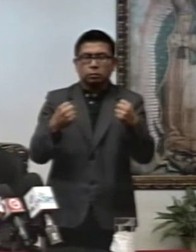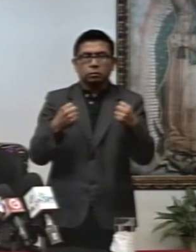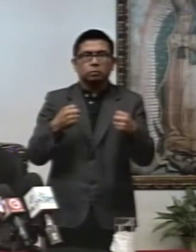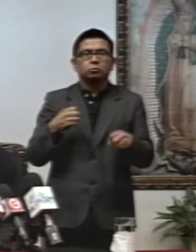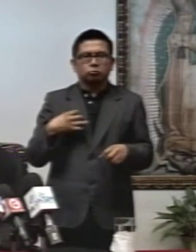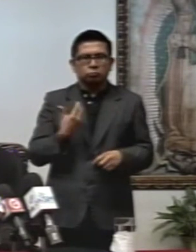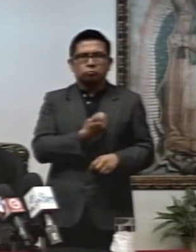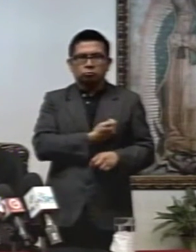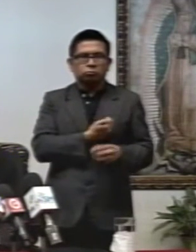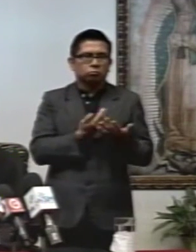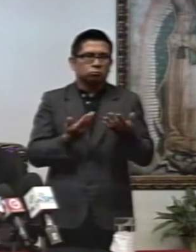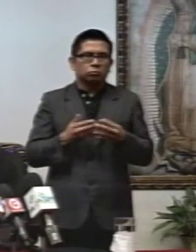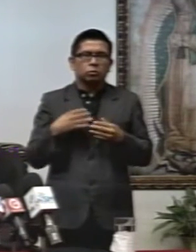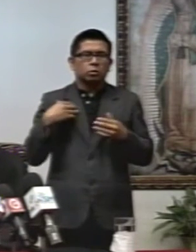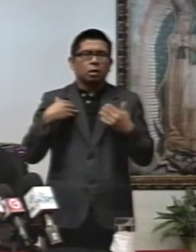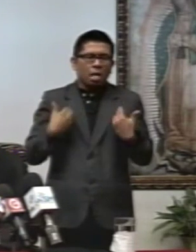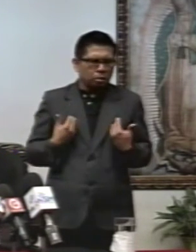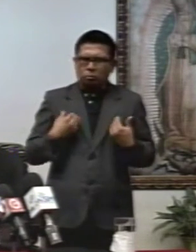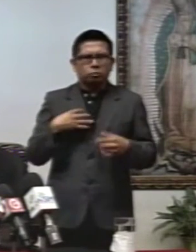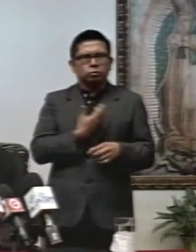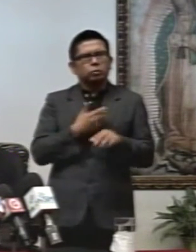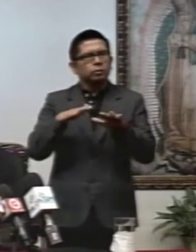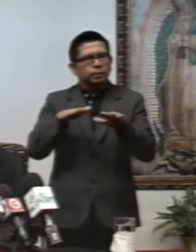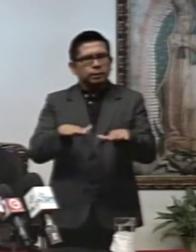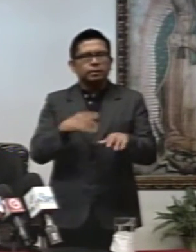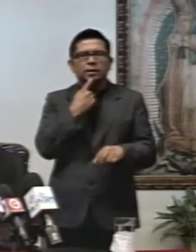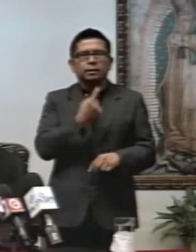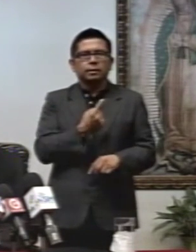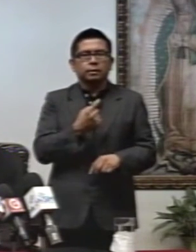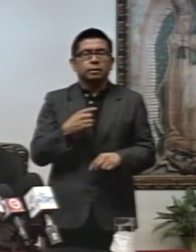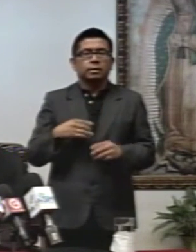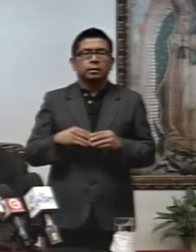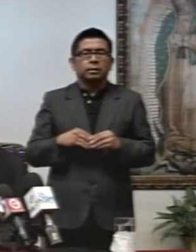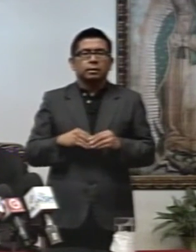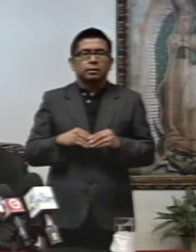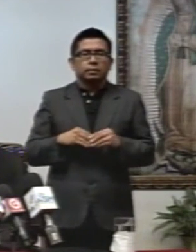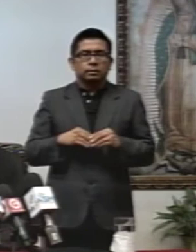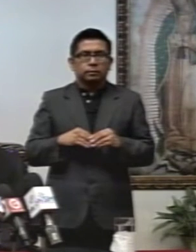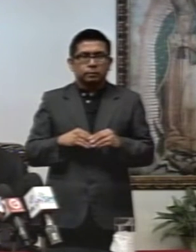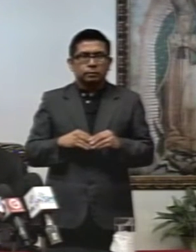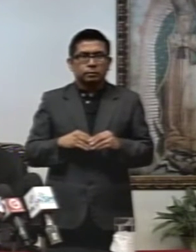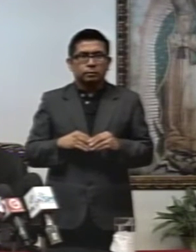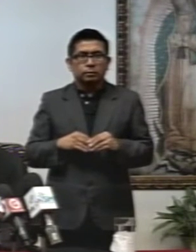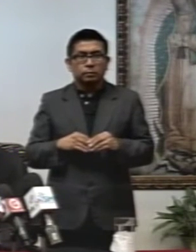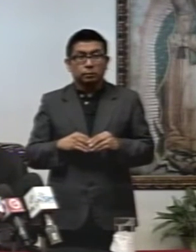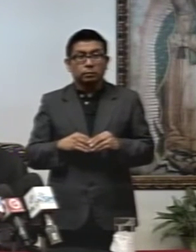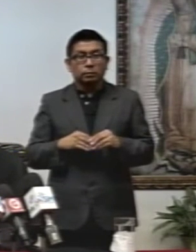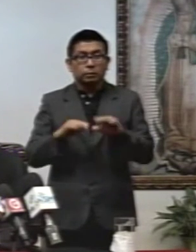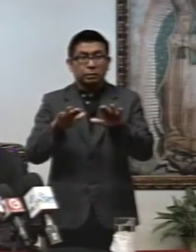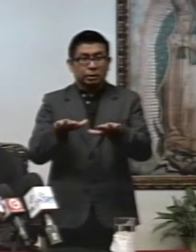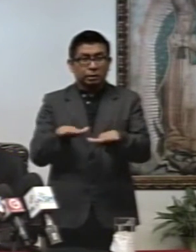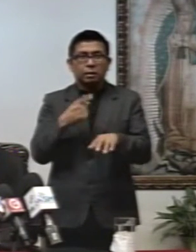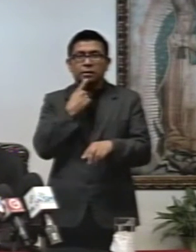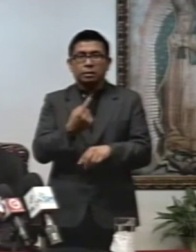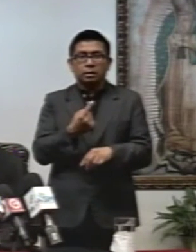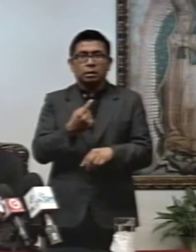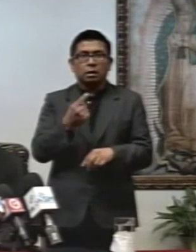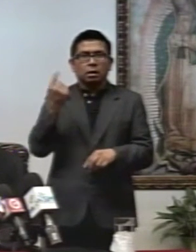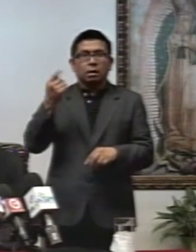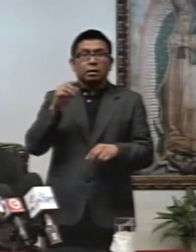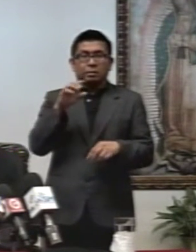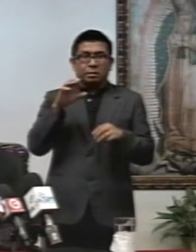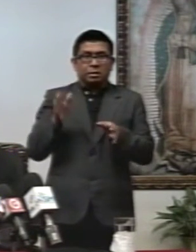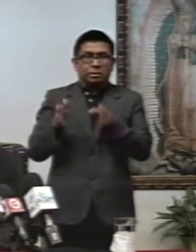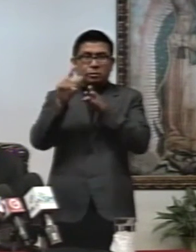Nosotros no nos cansamos de agradecer al Señor que el pronunciamiento, la sentencia del CIADI